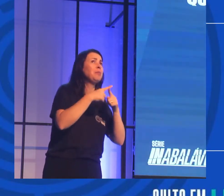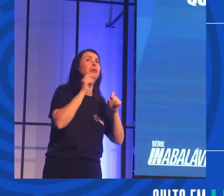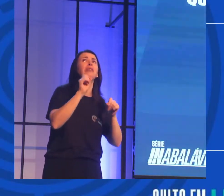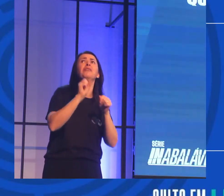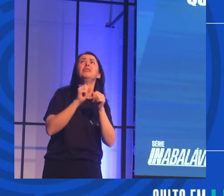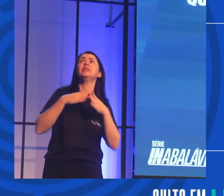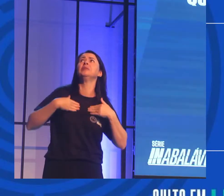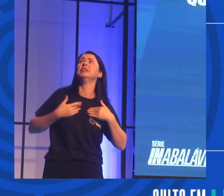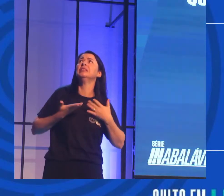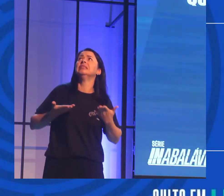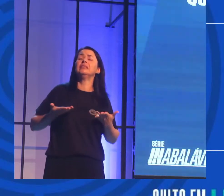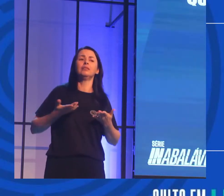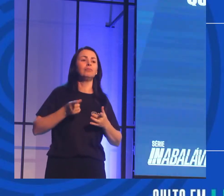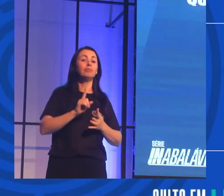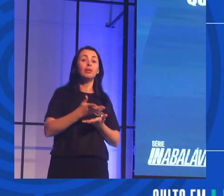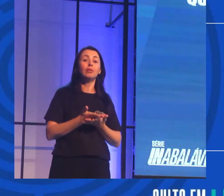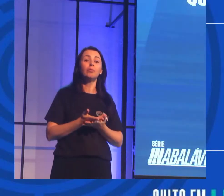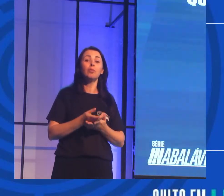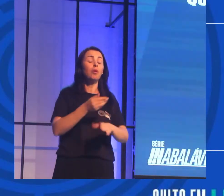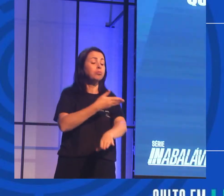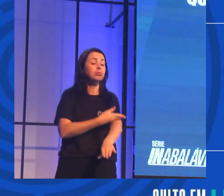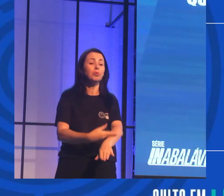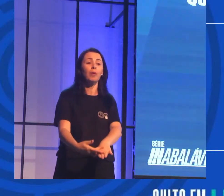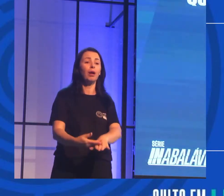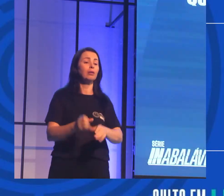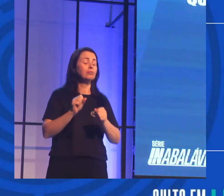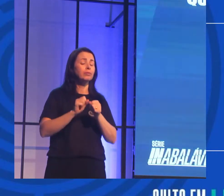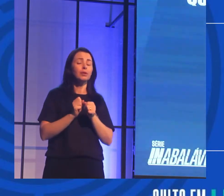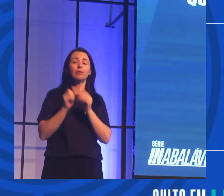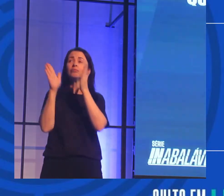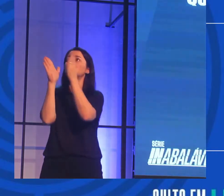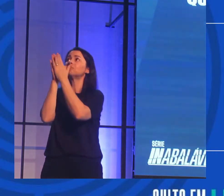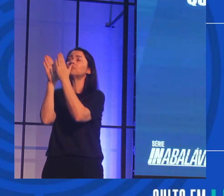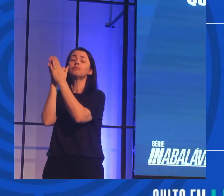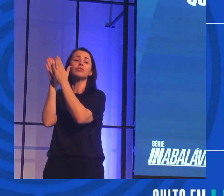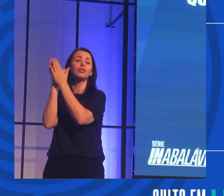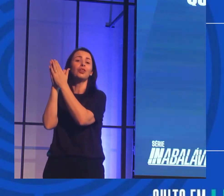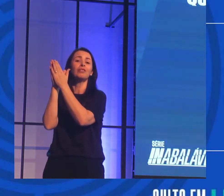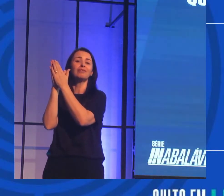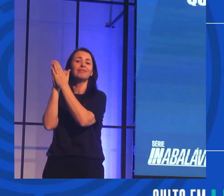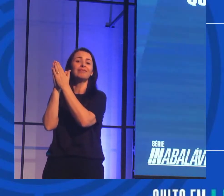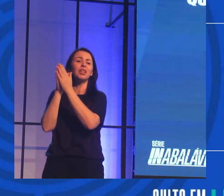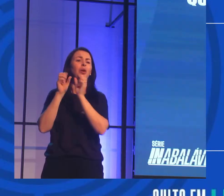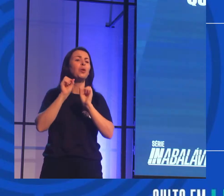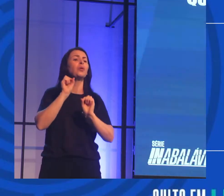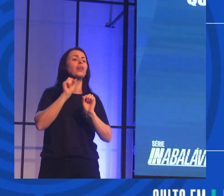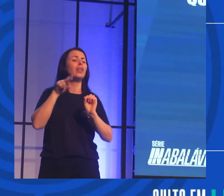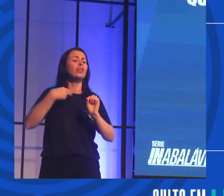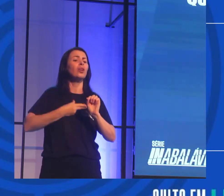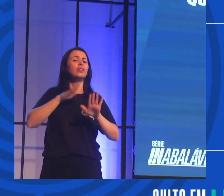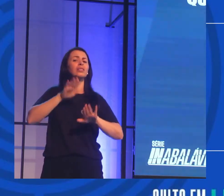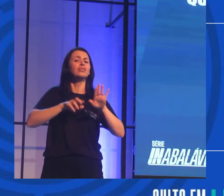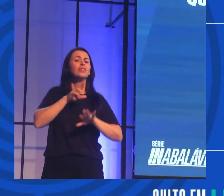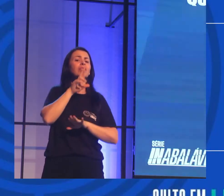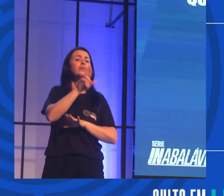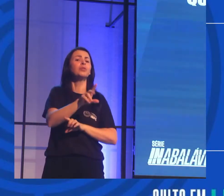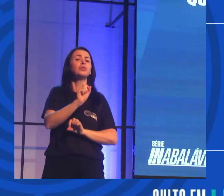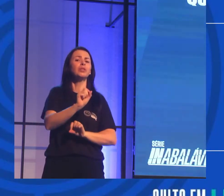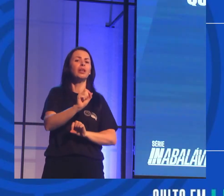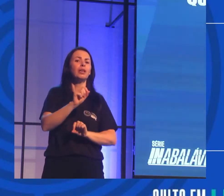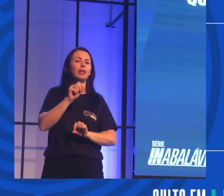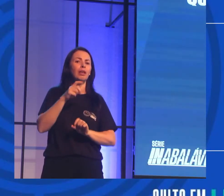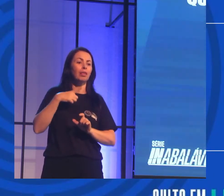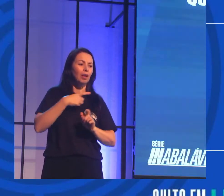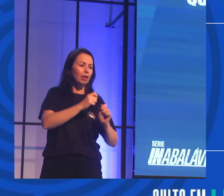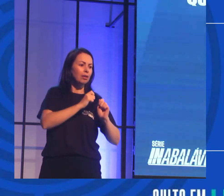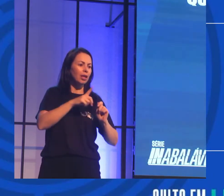comigo? Ele fez o que sempre fez, ele orou. Qual é a nossa resposta às vezes, quando estamos sob ataque? Tentamos